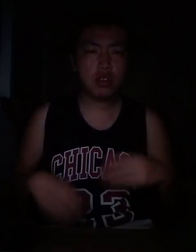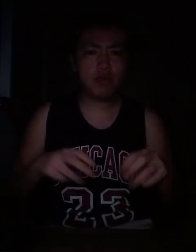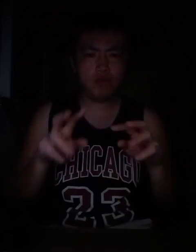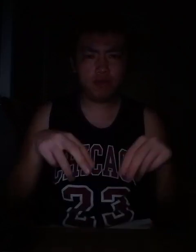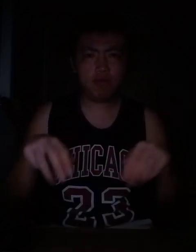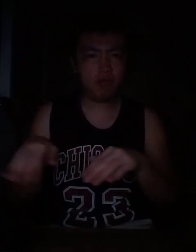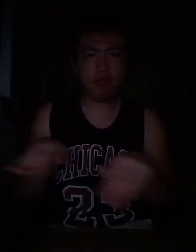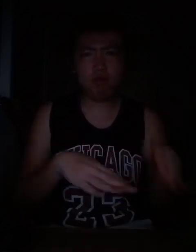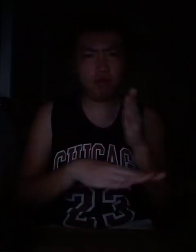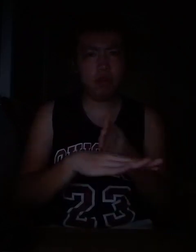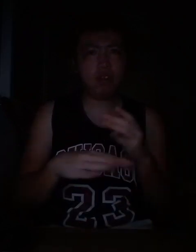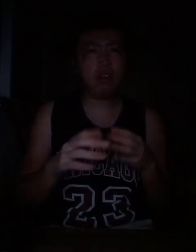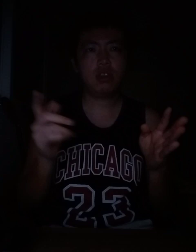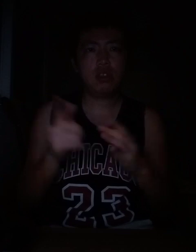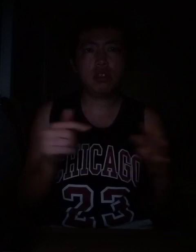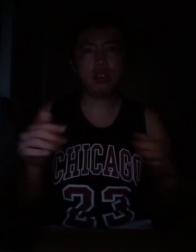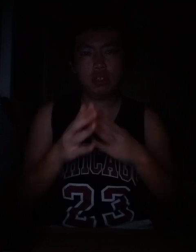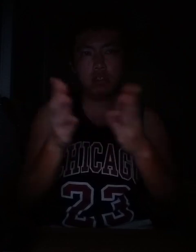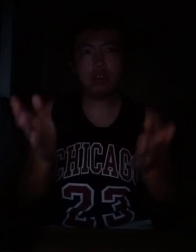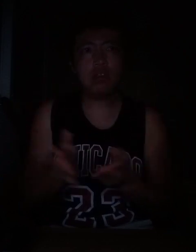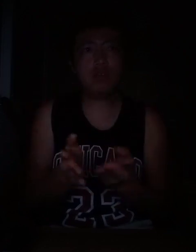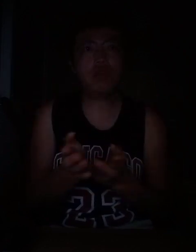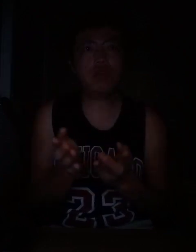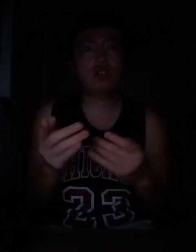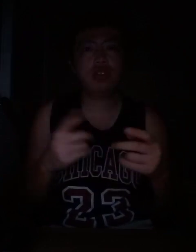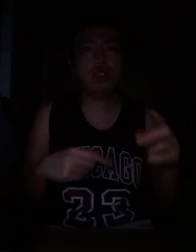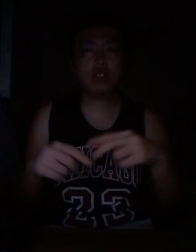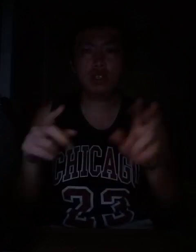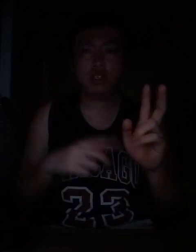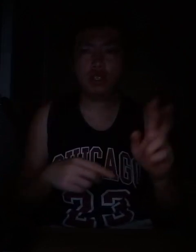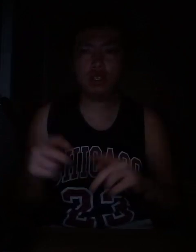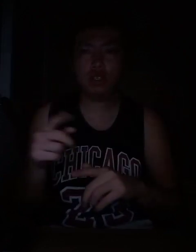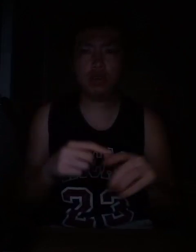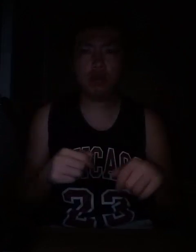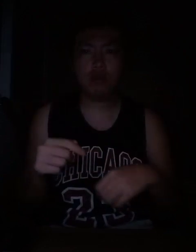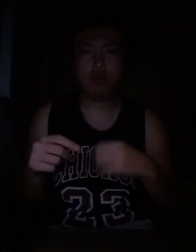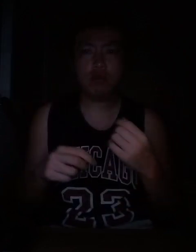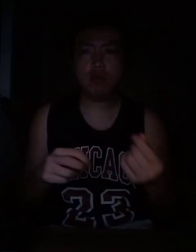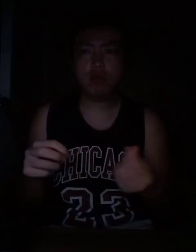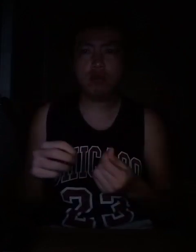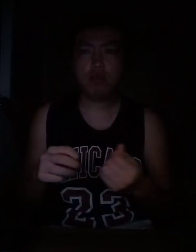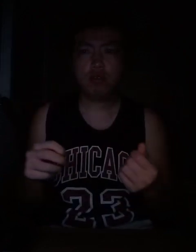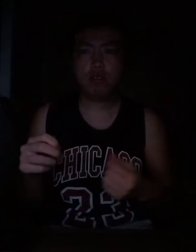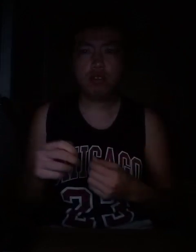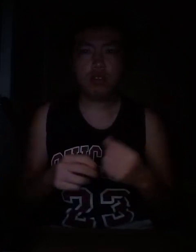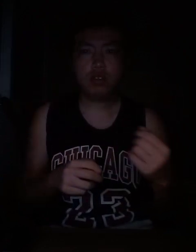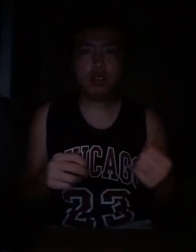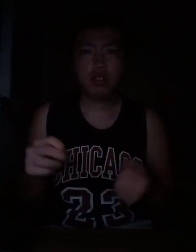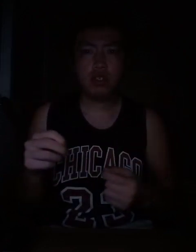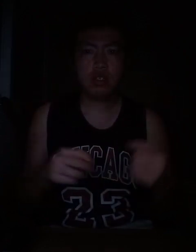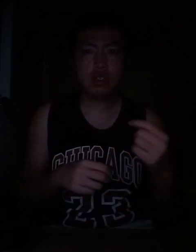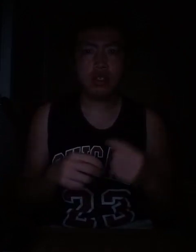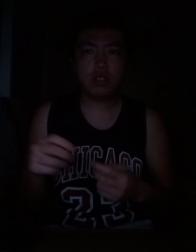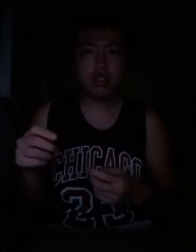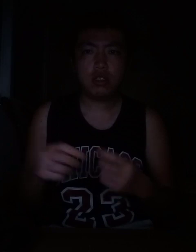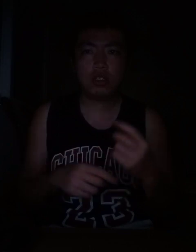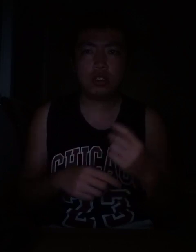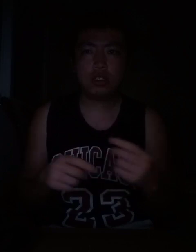피해를 키웠던 인덕교와 냉천교는 재가설 계획만 서 있고 무너진 제방 수리도 답보 상태입니다.